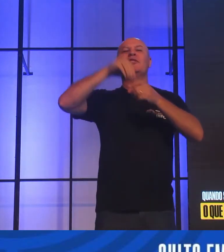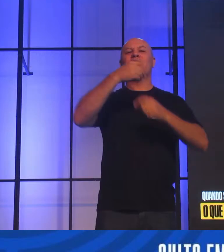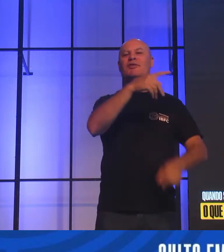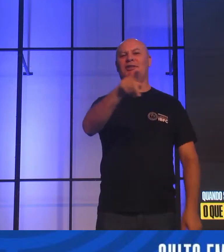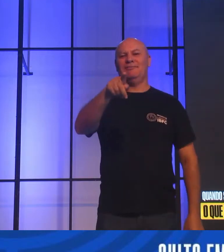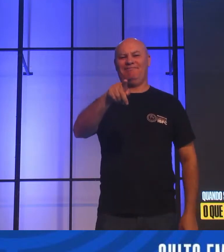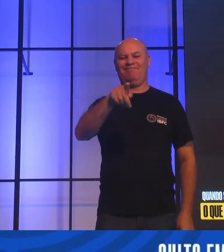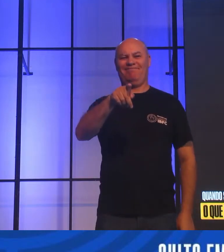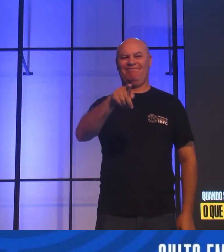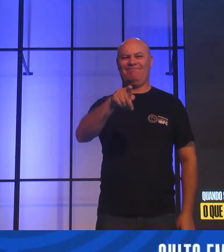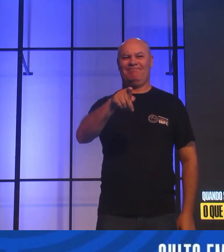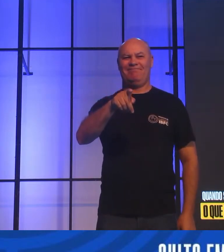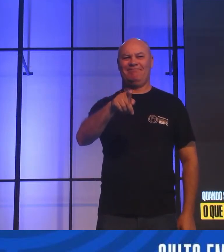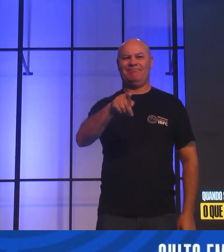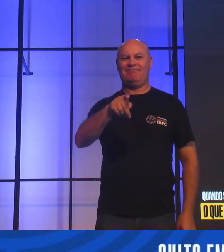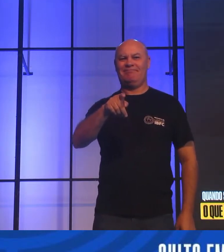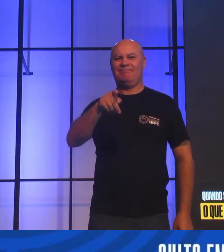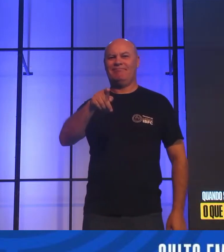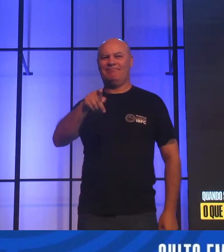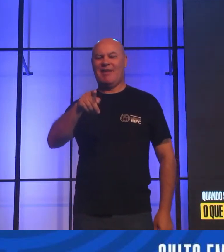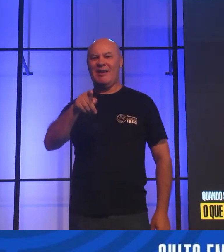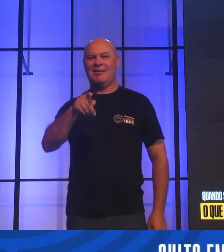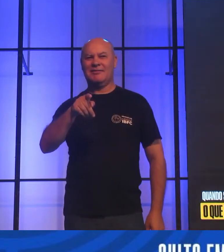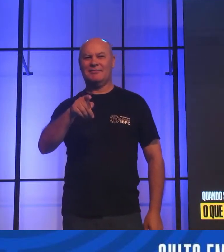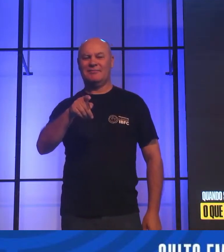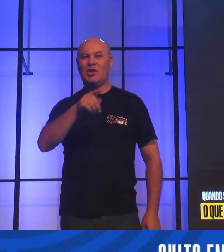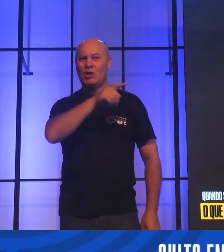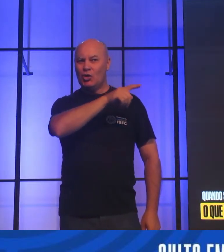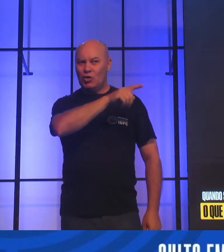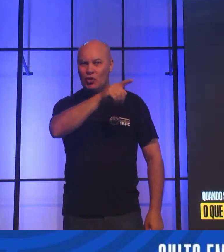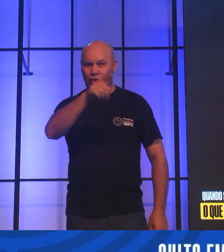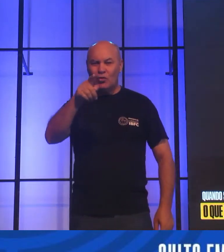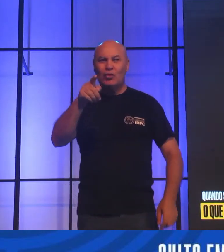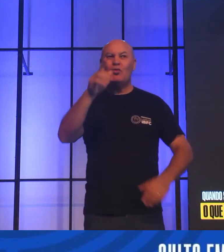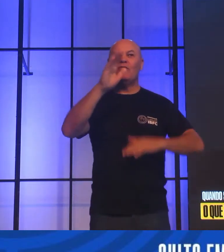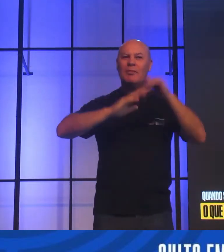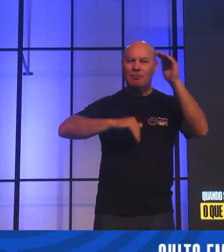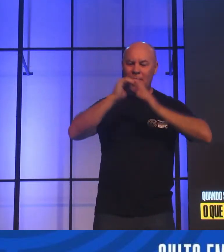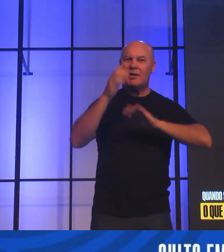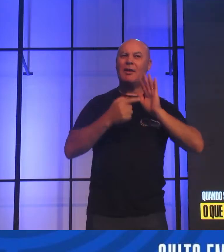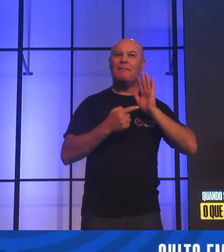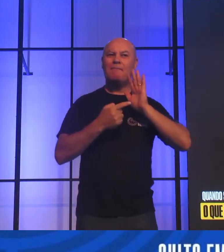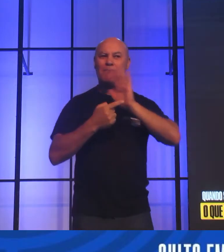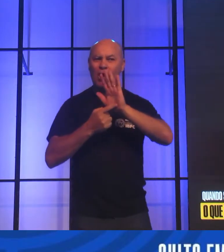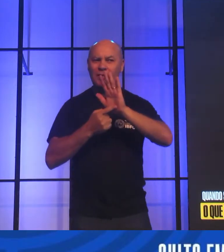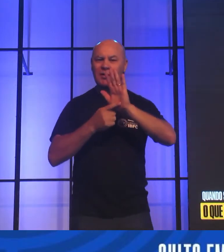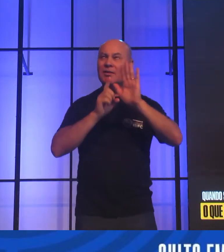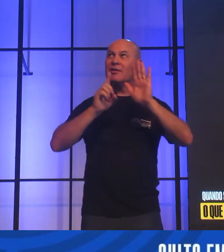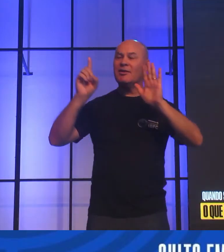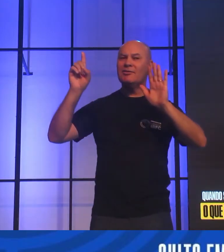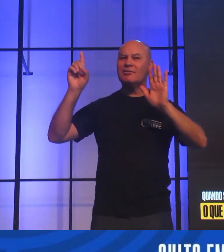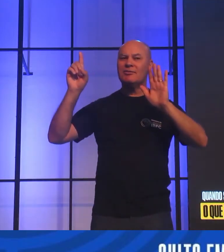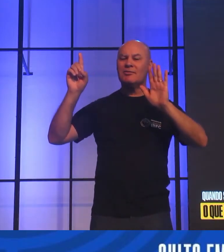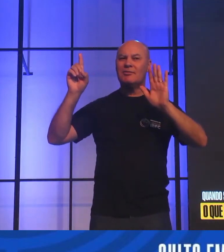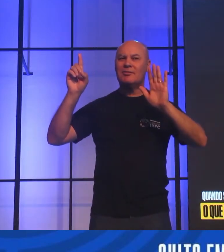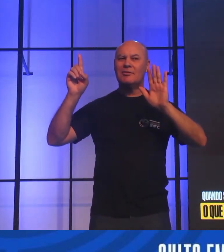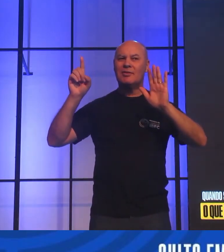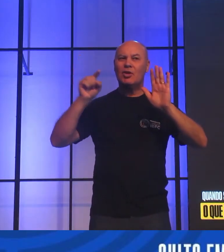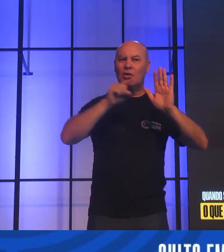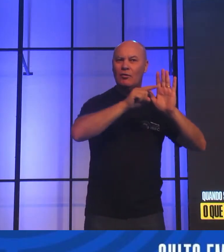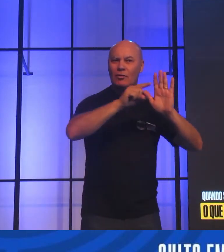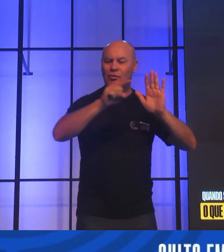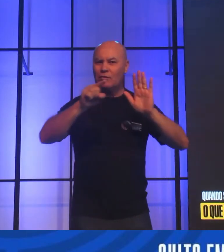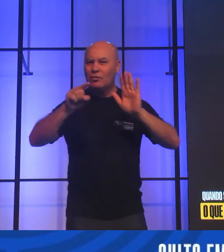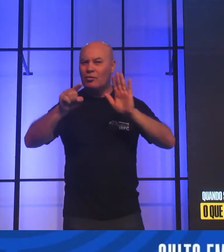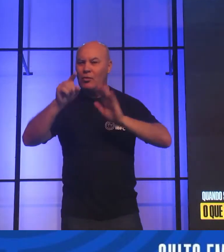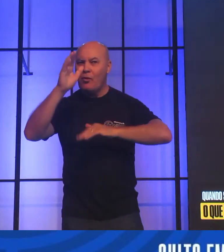Deus? Que realmente você confia em um Deus que é soberano, de um Deus que tem o controle de todas as coisas, de